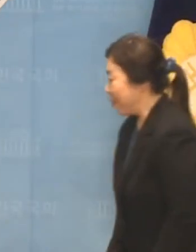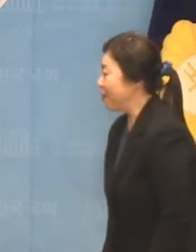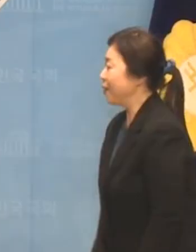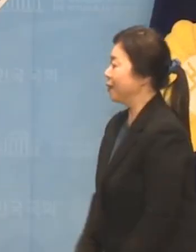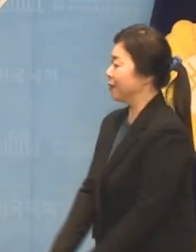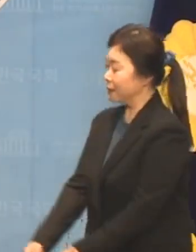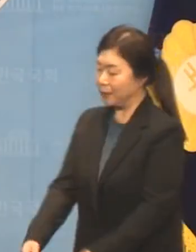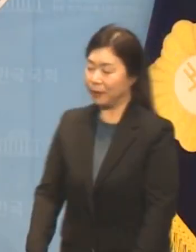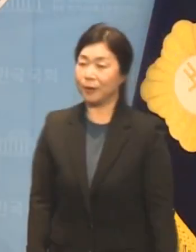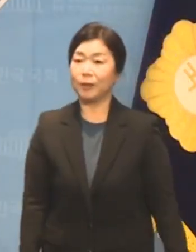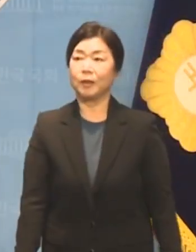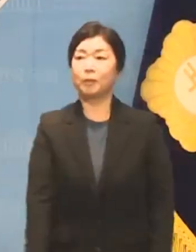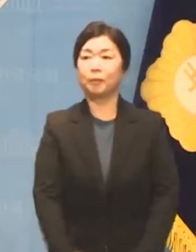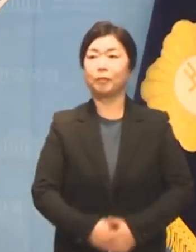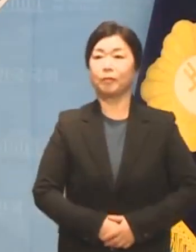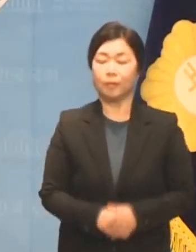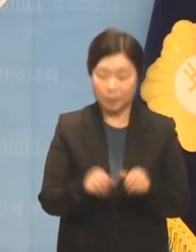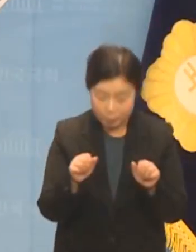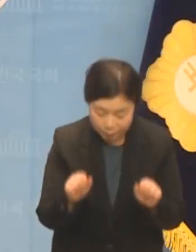시작할까요?